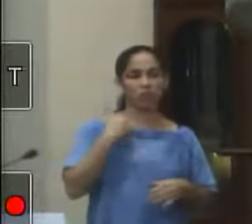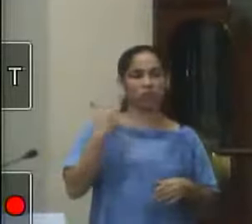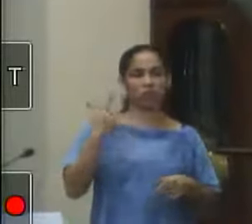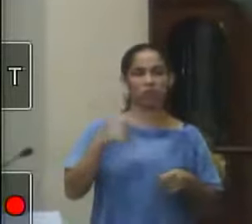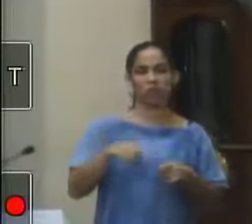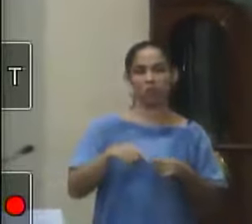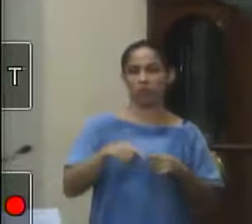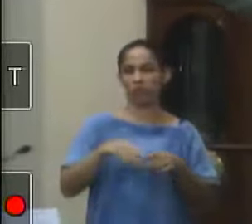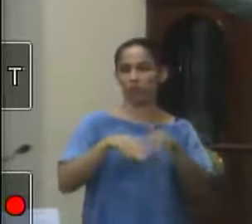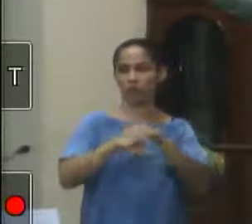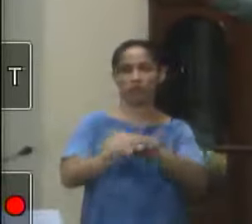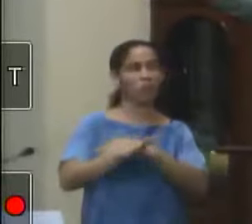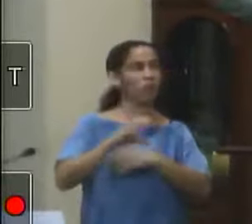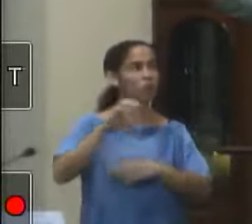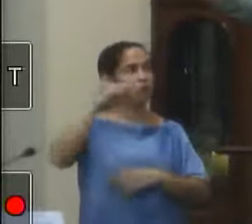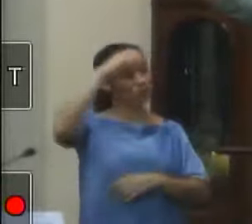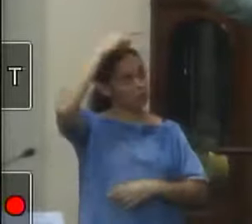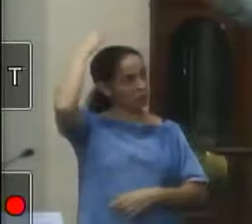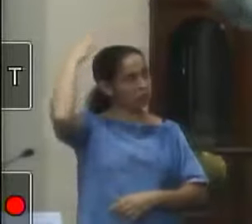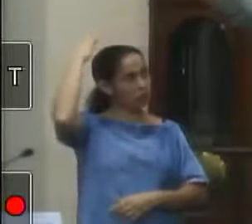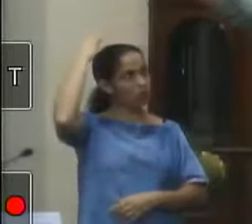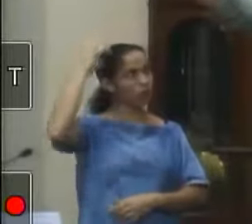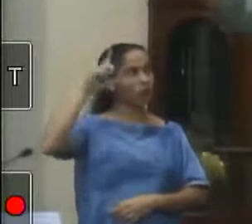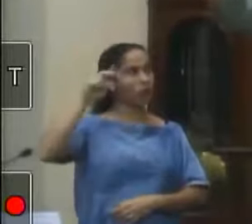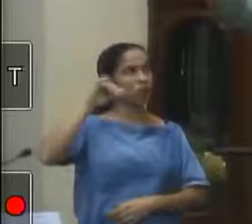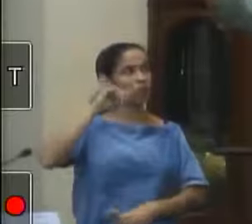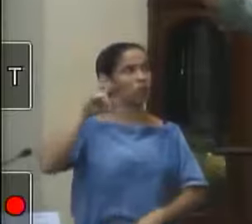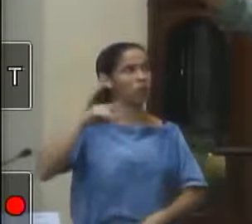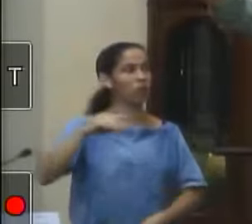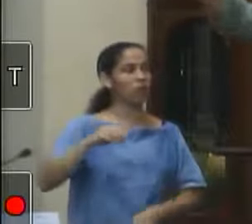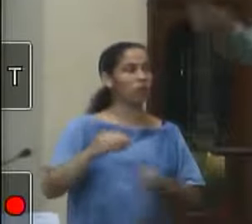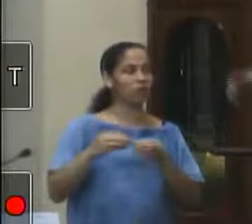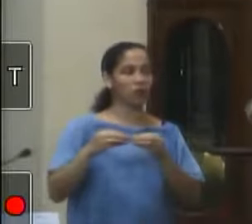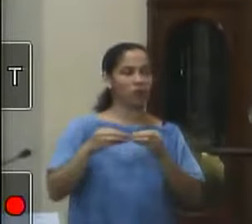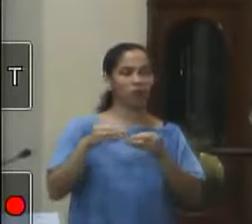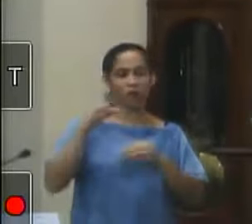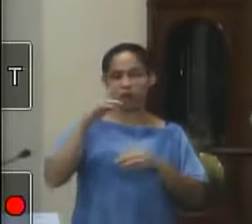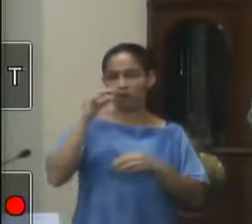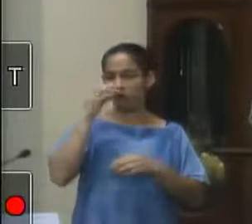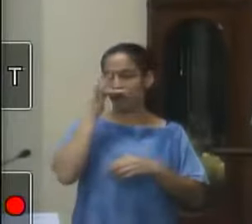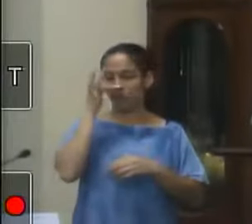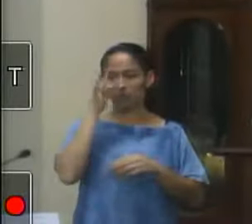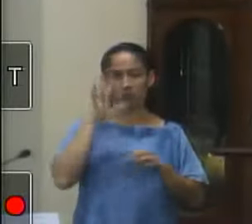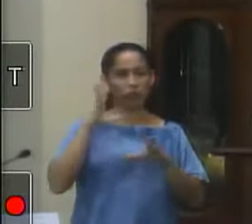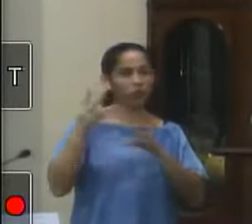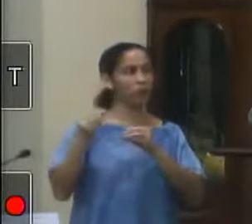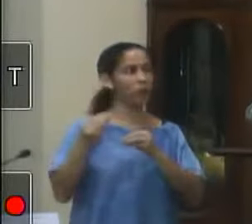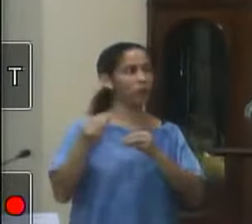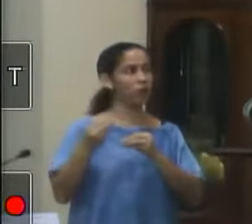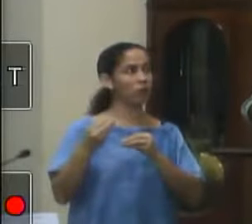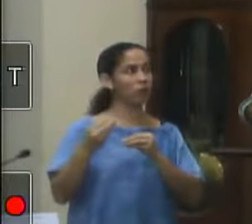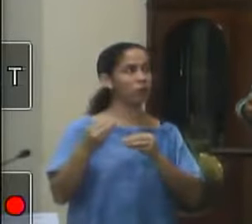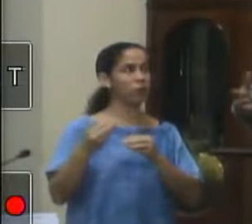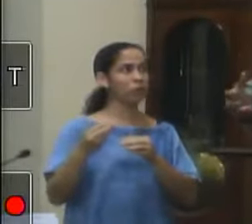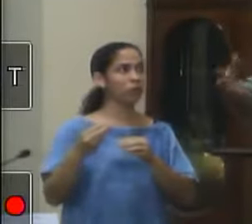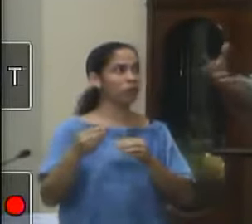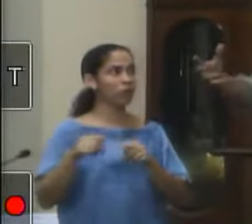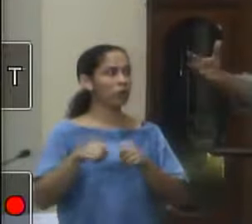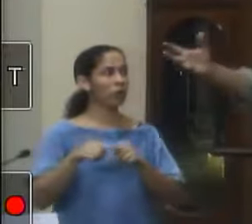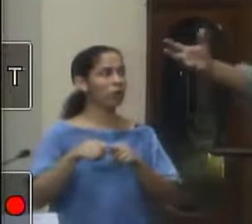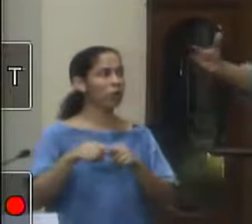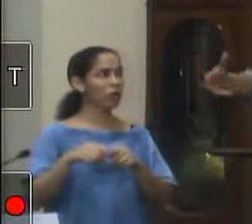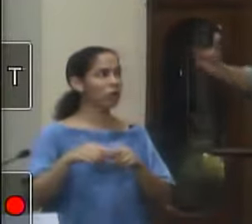no cemitério de São Luís, na divisa com o Tabor, divisa com o Rio das Flores ali. Então, isso tudo, eu vejo